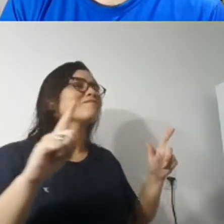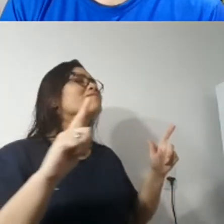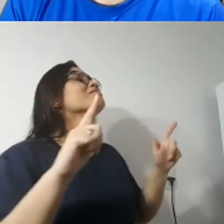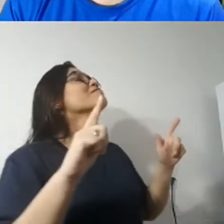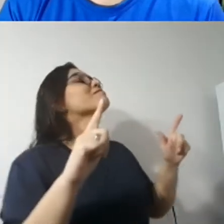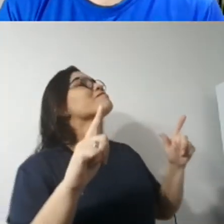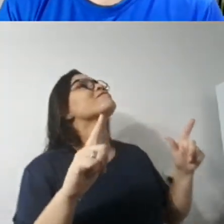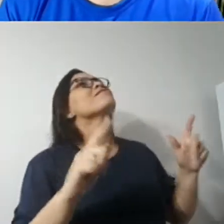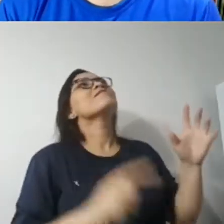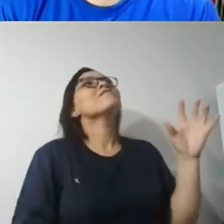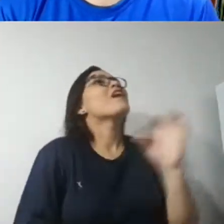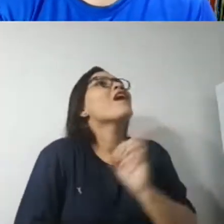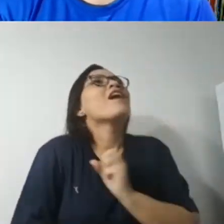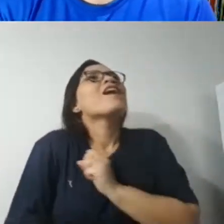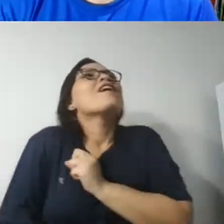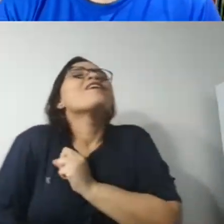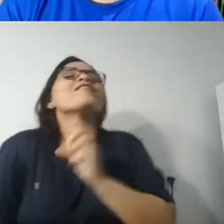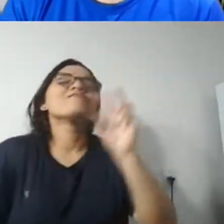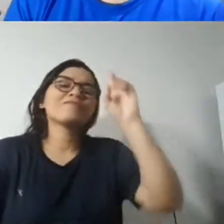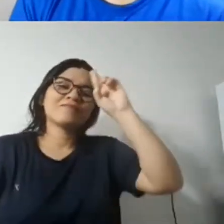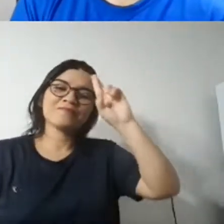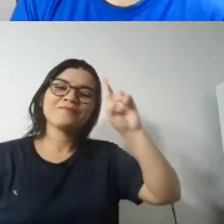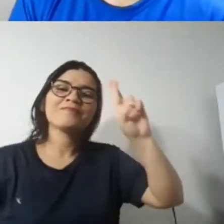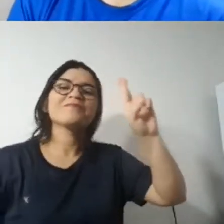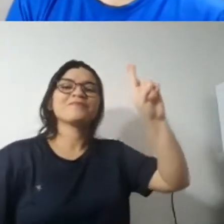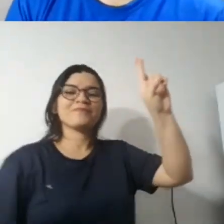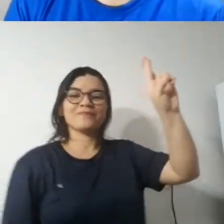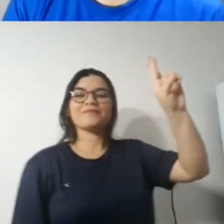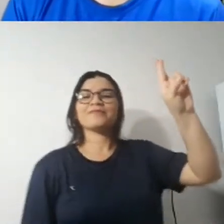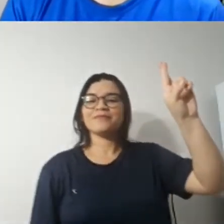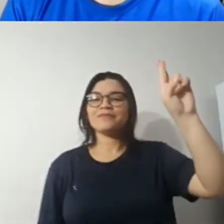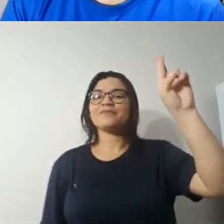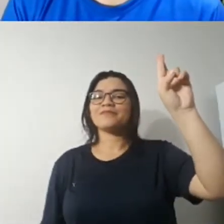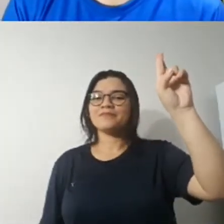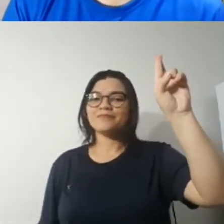Aleluia, meu Senhor.